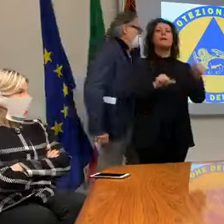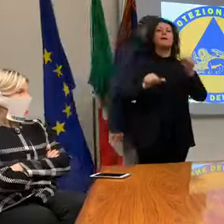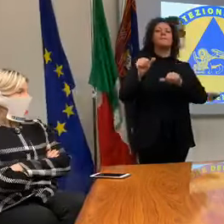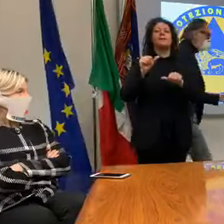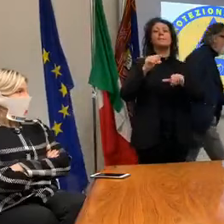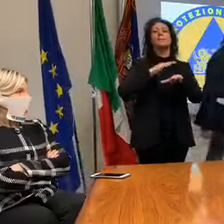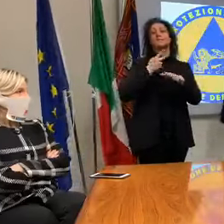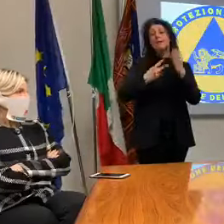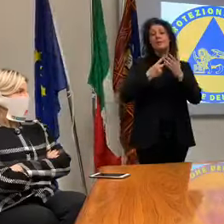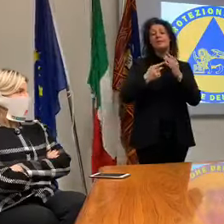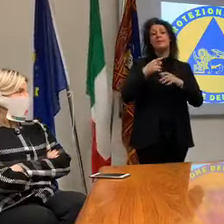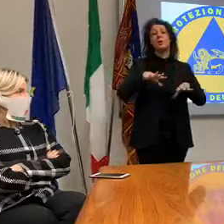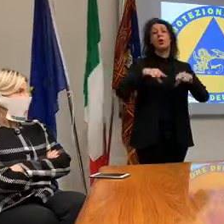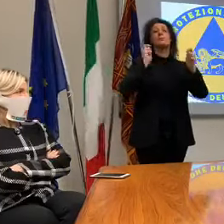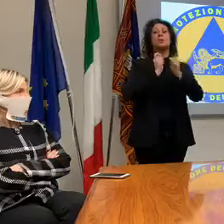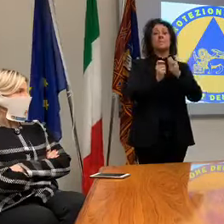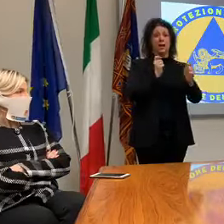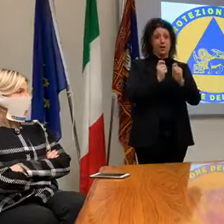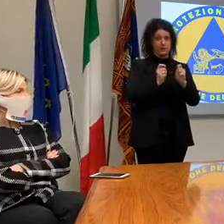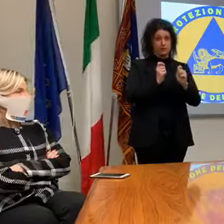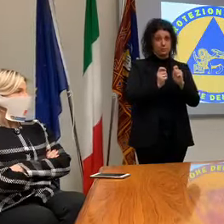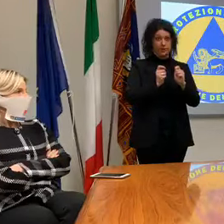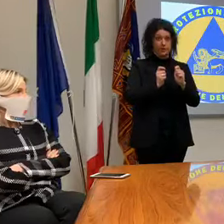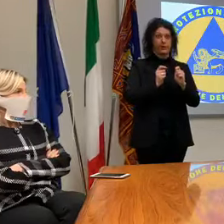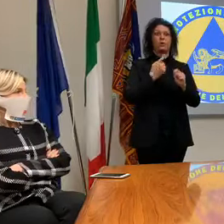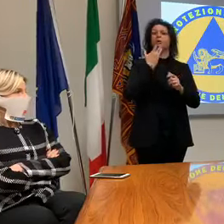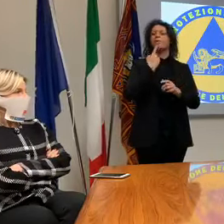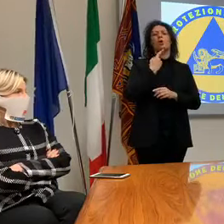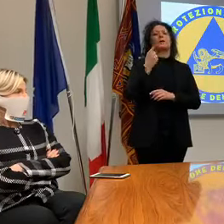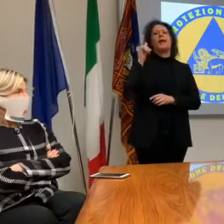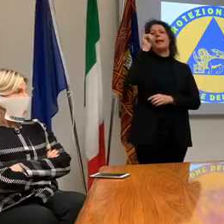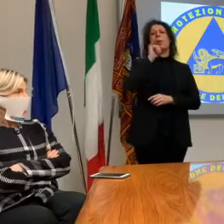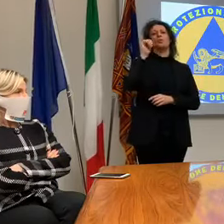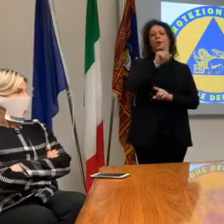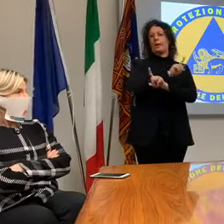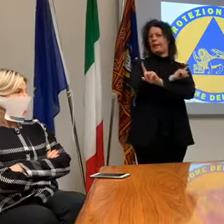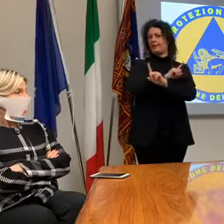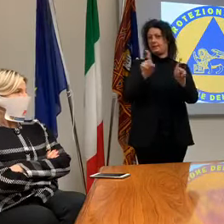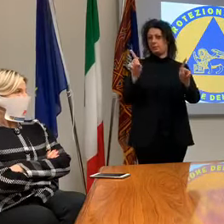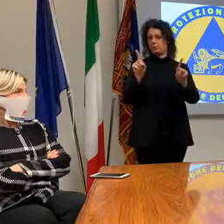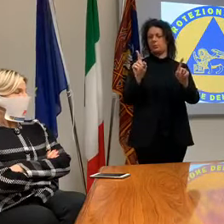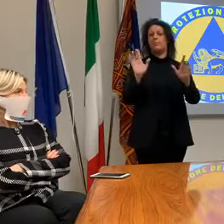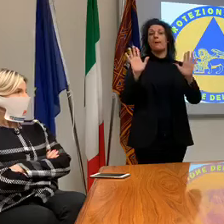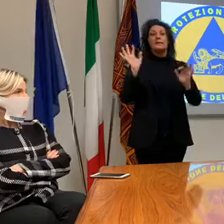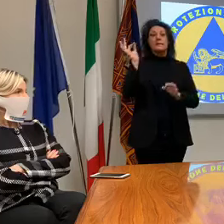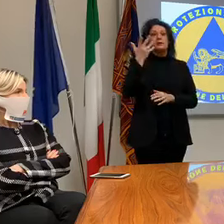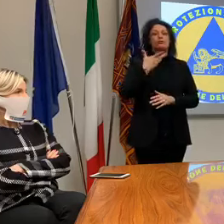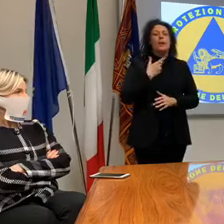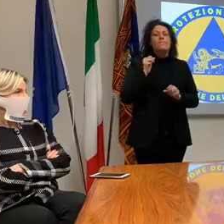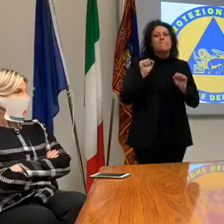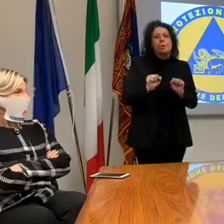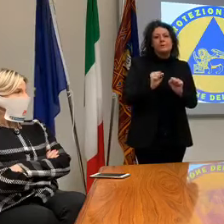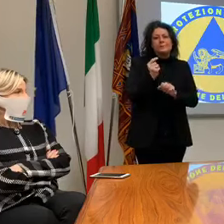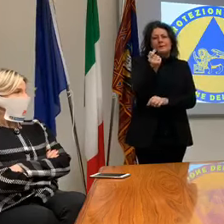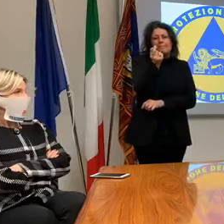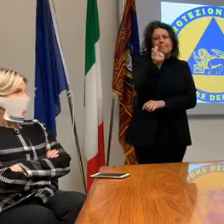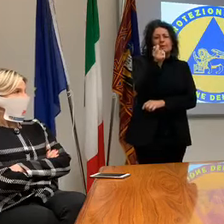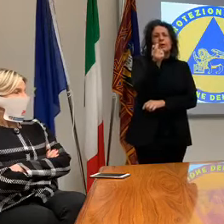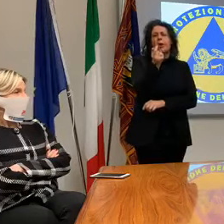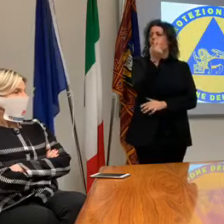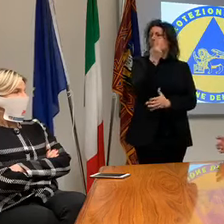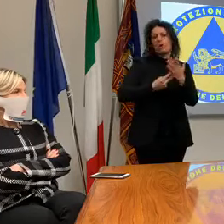nessuno, però è altrettanto vero che se c'è un minimo di spiraglio non ci costa nulla fare una sperimentazione, lo dico a tutti i fenomeni che adesso